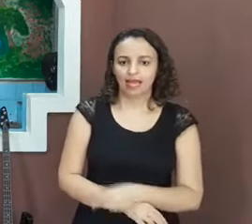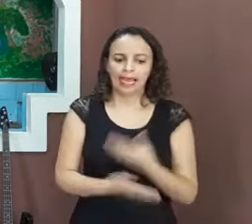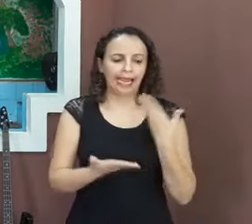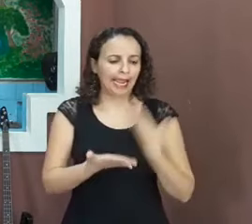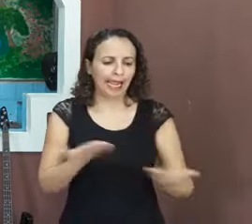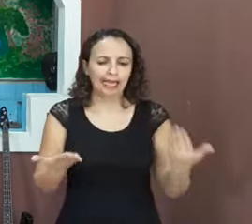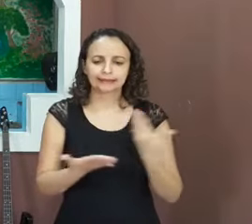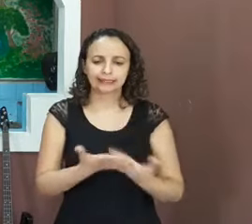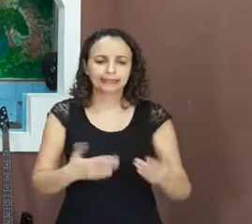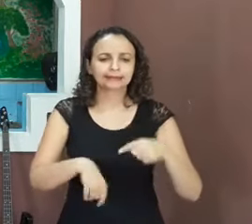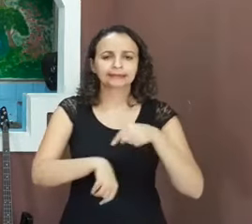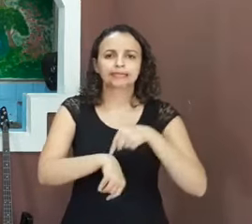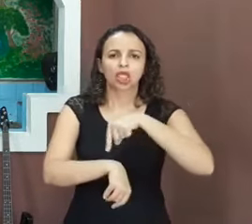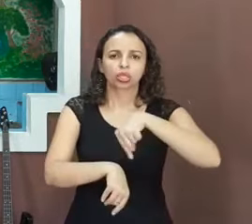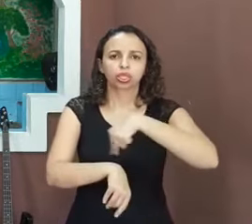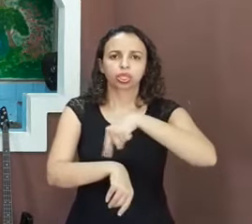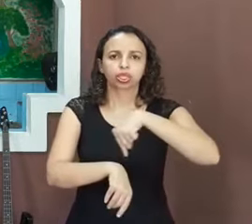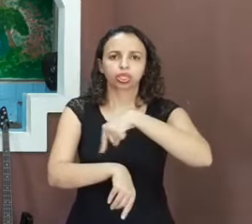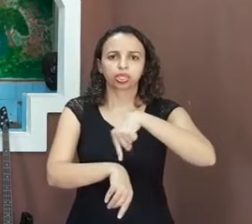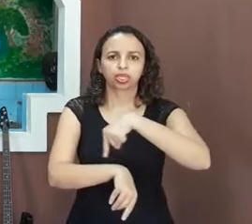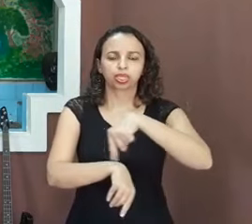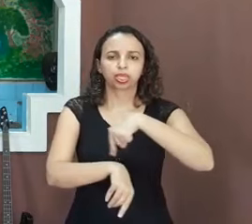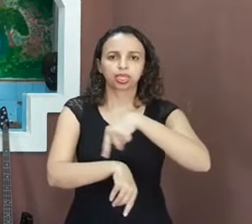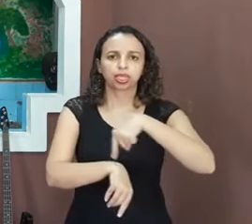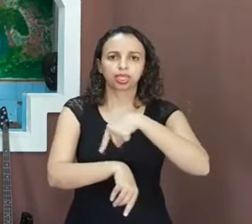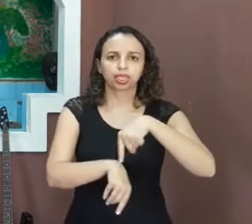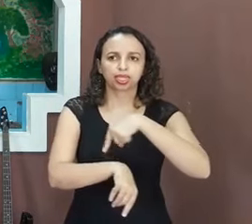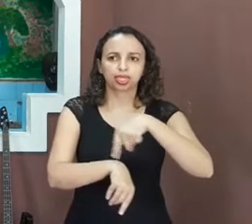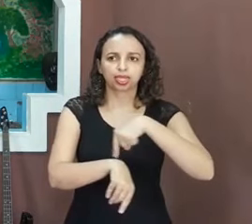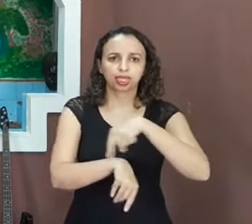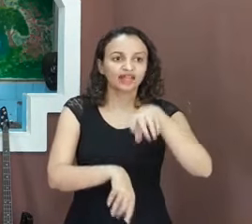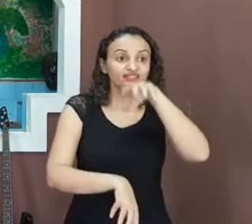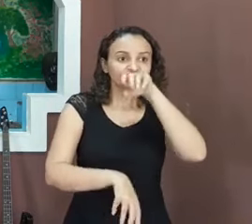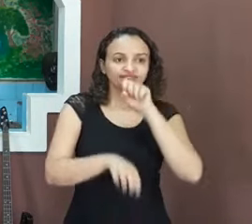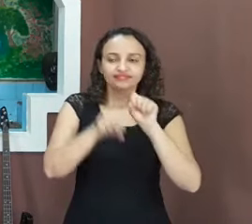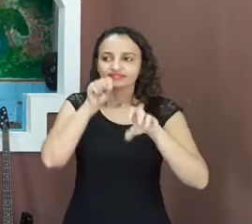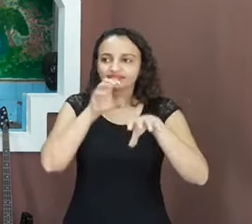gastando tempo, respirando oxigênio alheio,